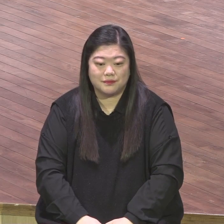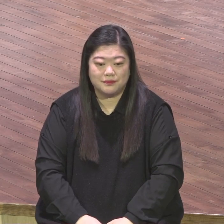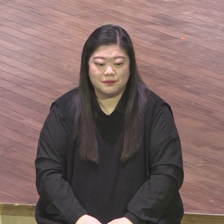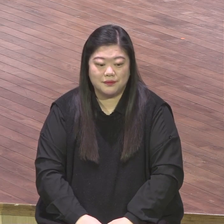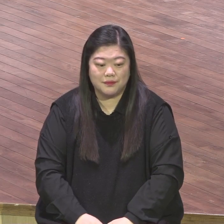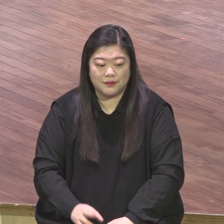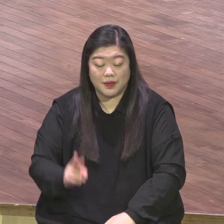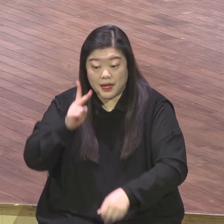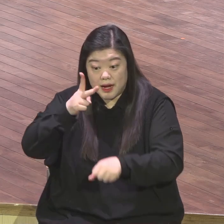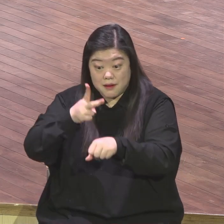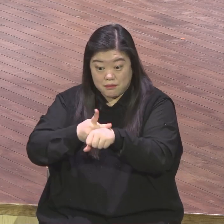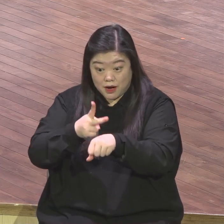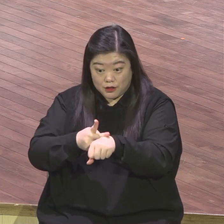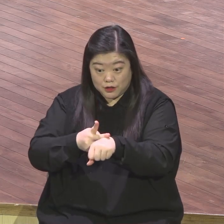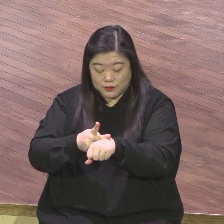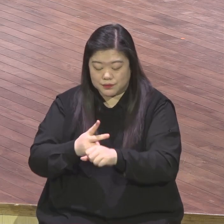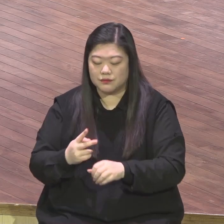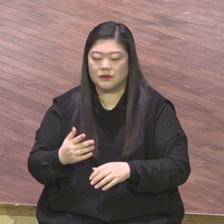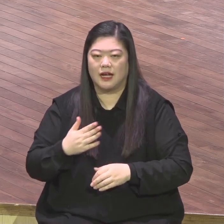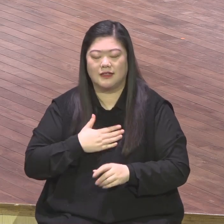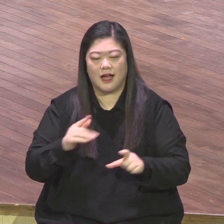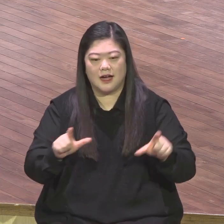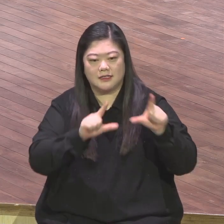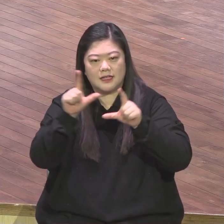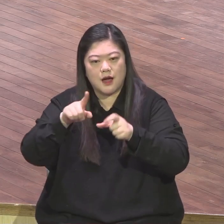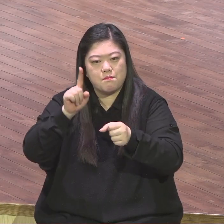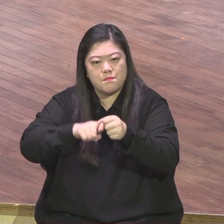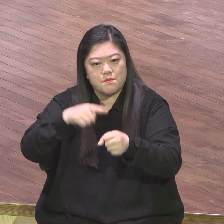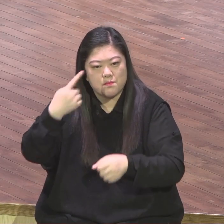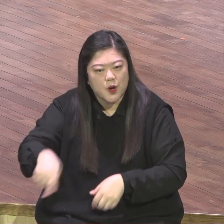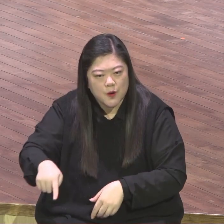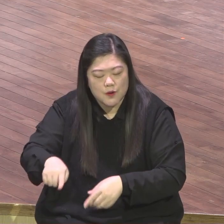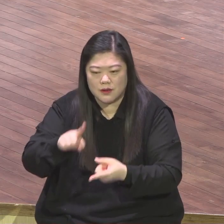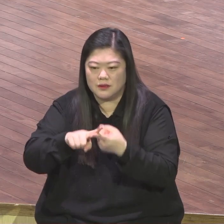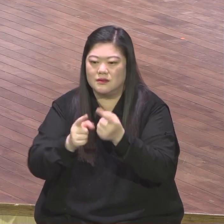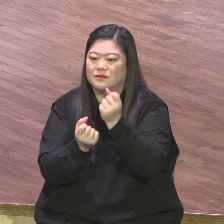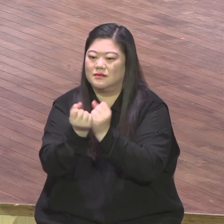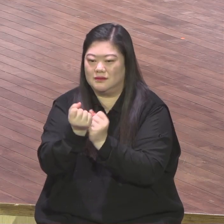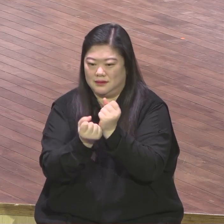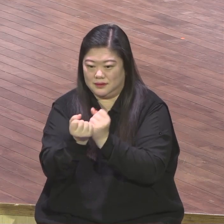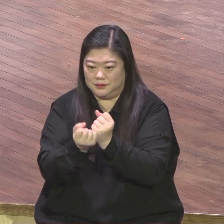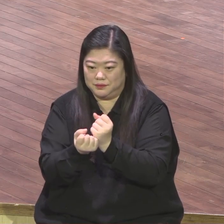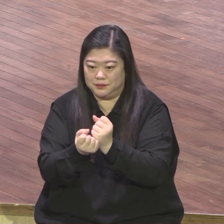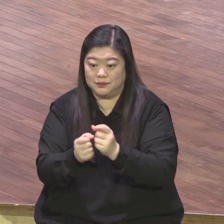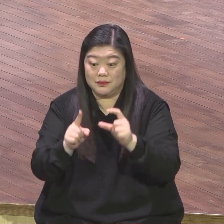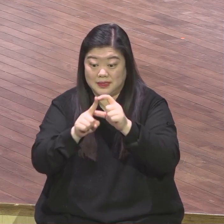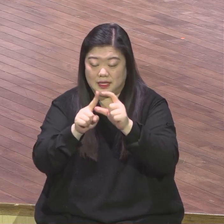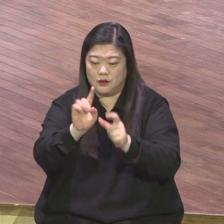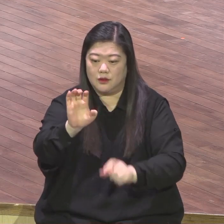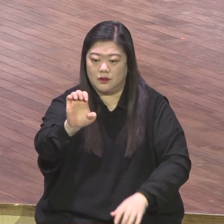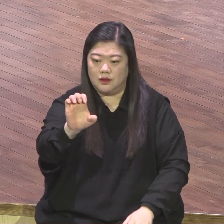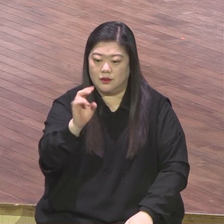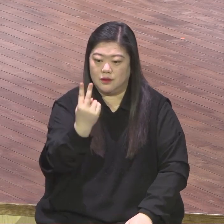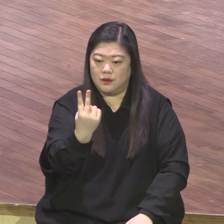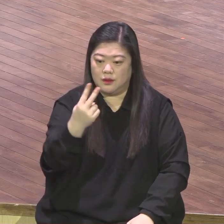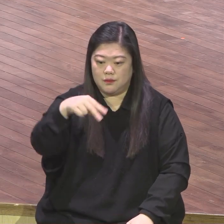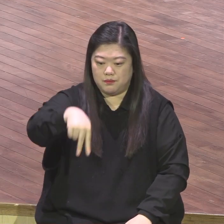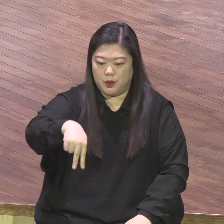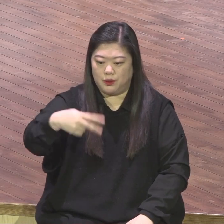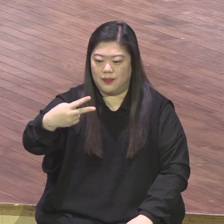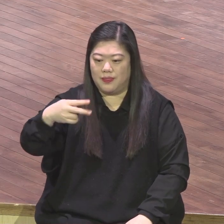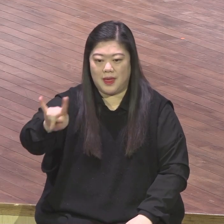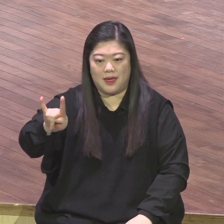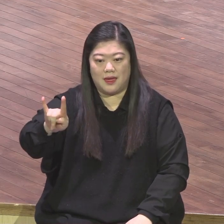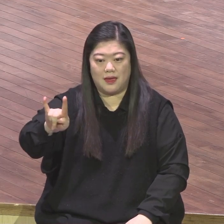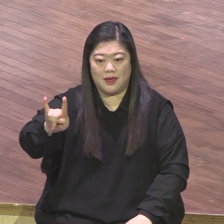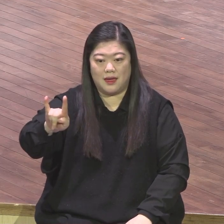절대 목표가 무엇인지 좀 더 구체적으로 밝히고 있어요. 그 핵심이 뭐냐? 표대 신앙이에요. 표대 신앙. 이